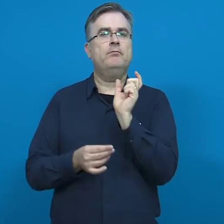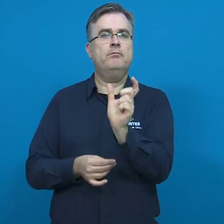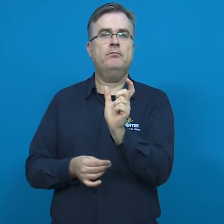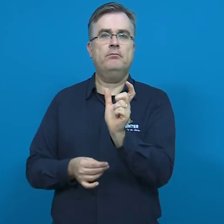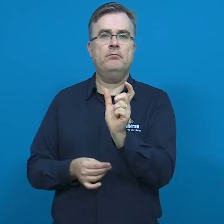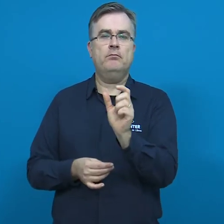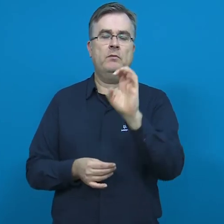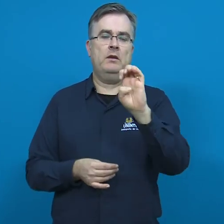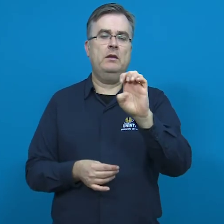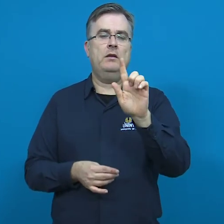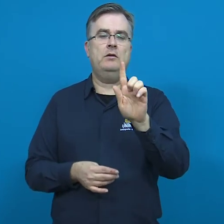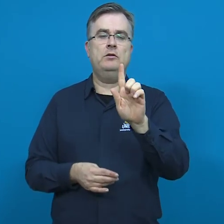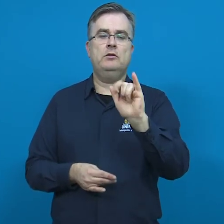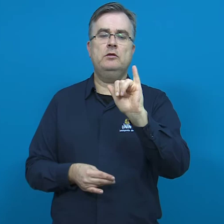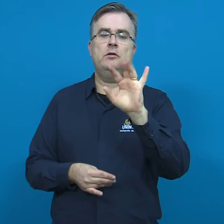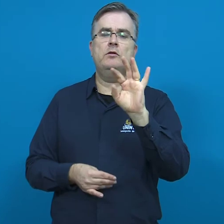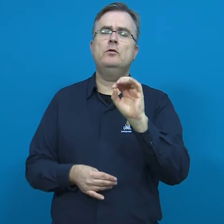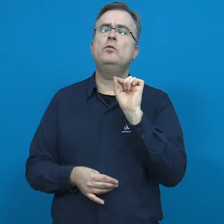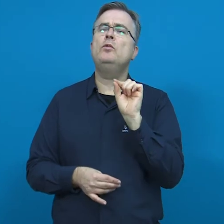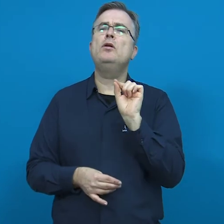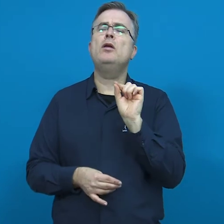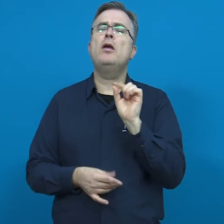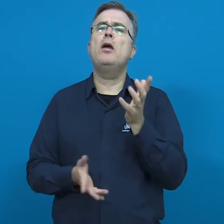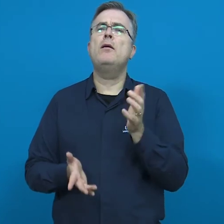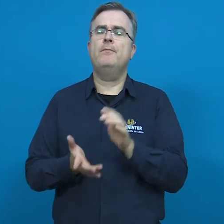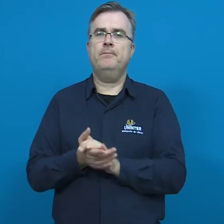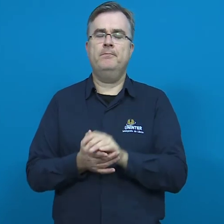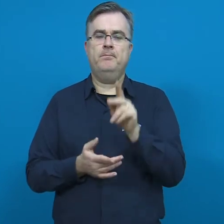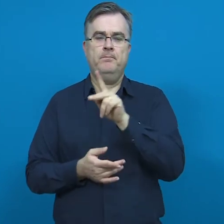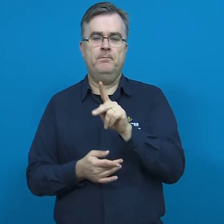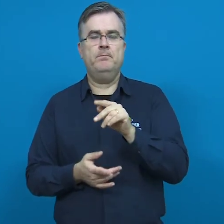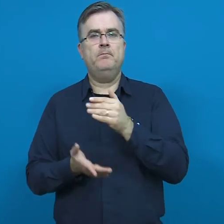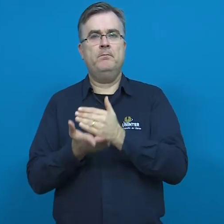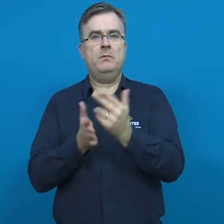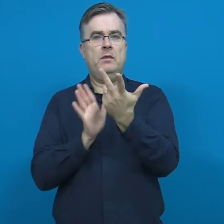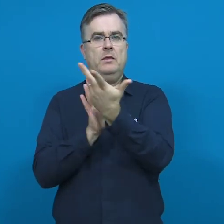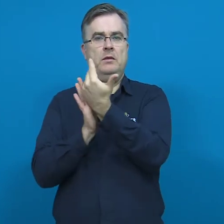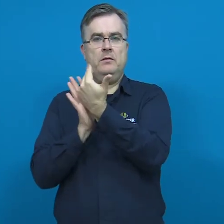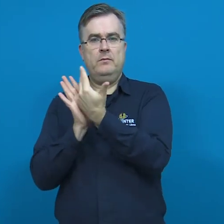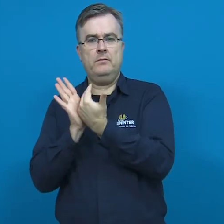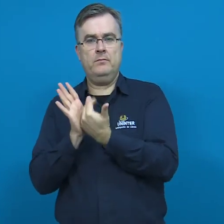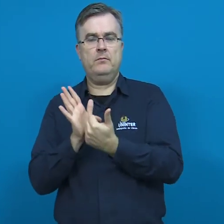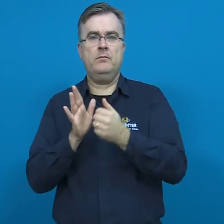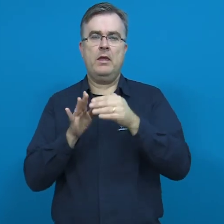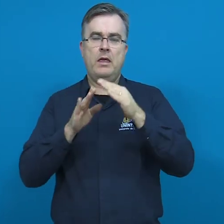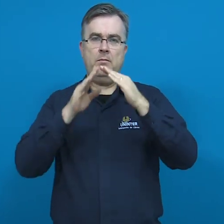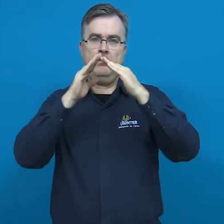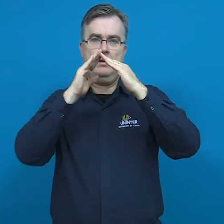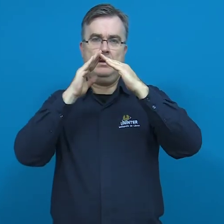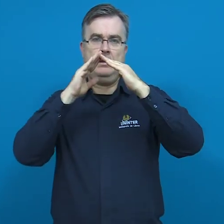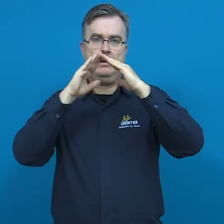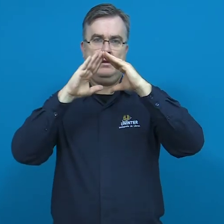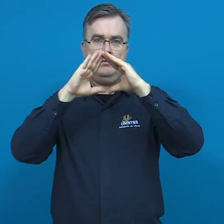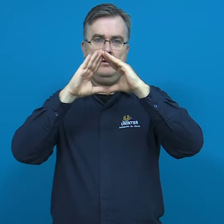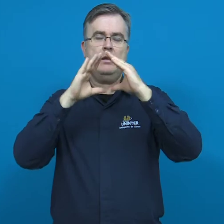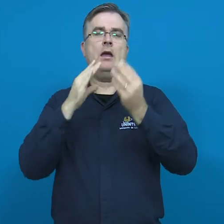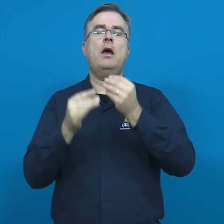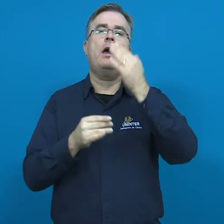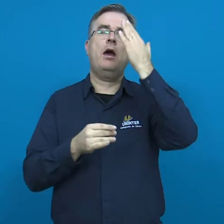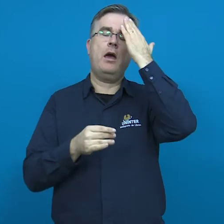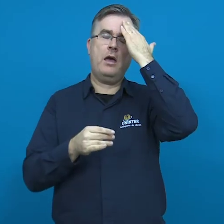exemplo, né? A palavra Egito. Mas o que é Egito? Daí o professor começa a desenhar, por exemplo, uma